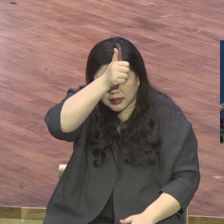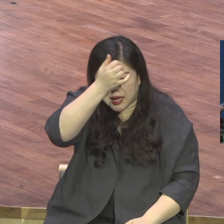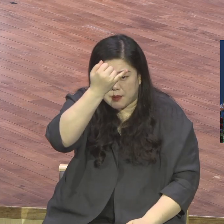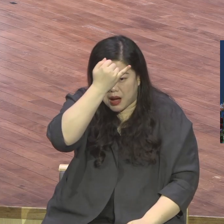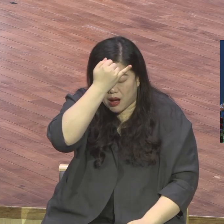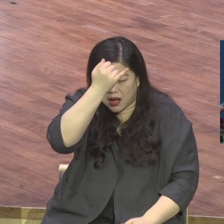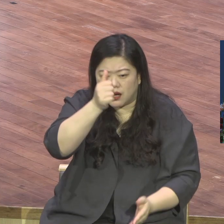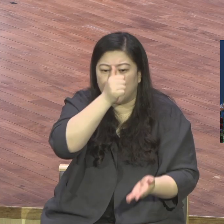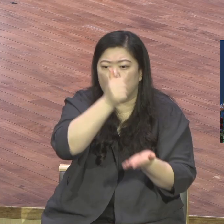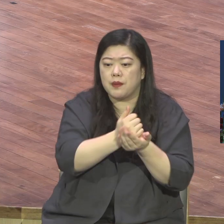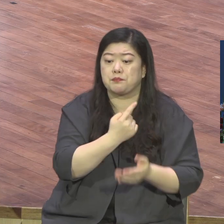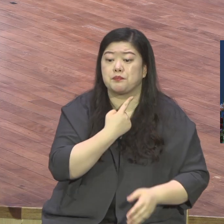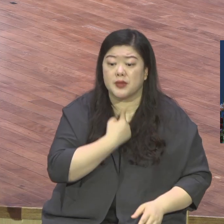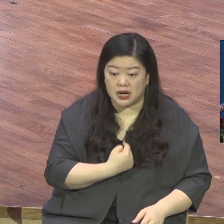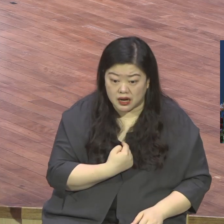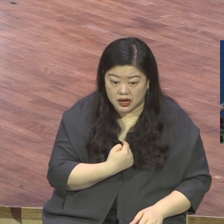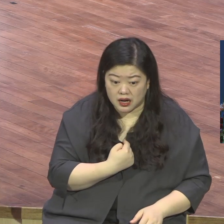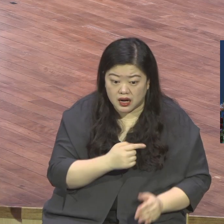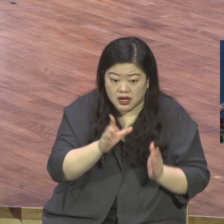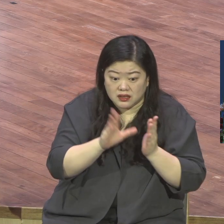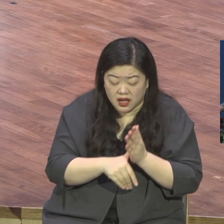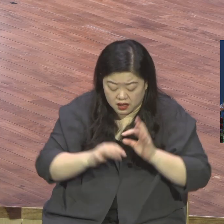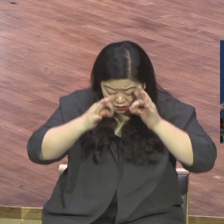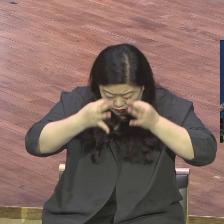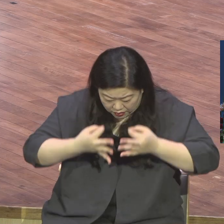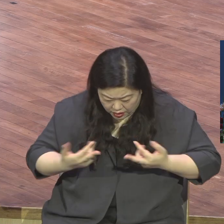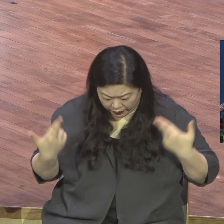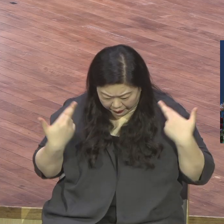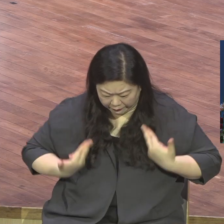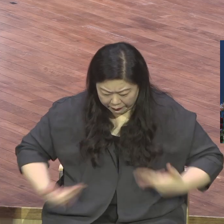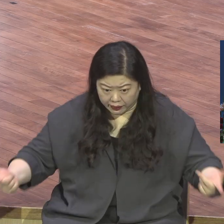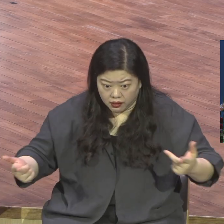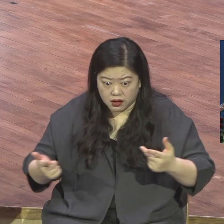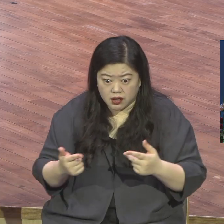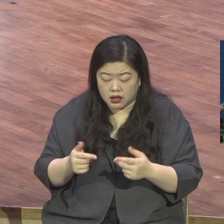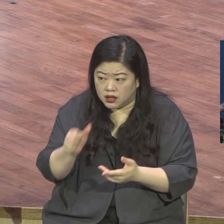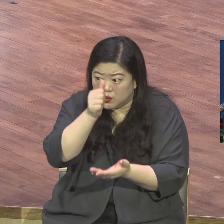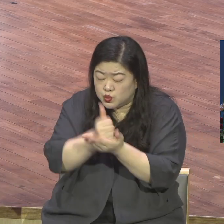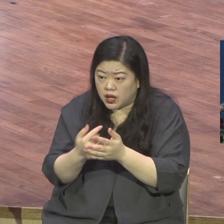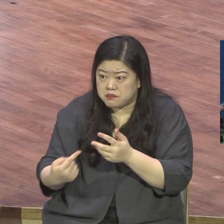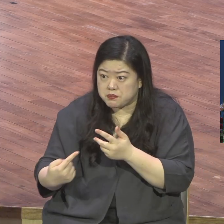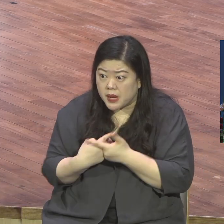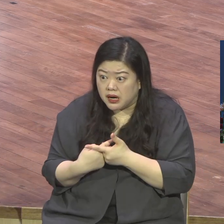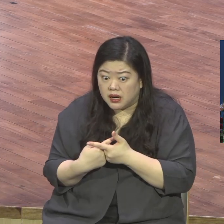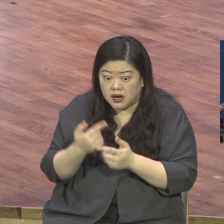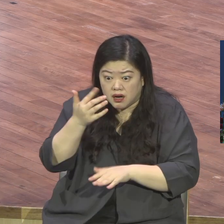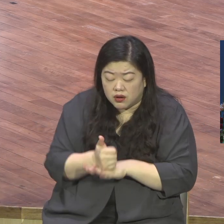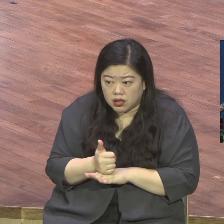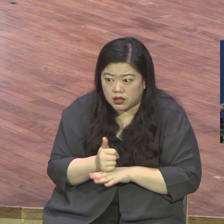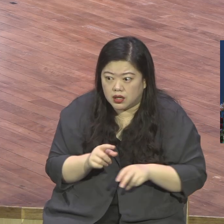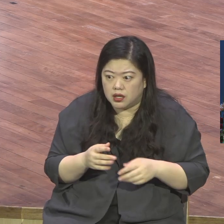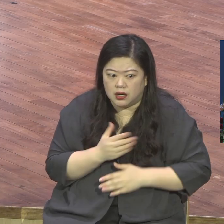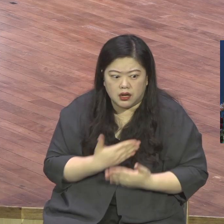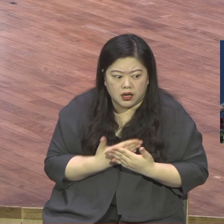놀라운 사랑으로 품어주셨어. 금단의 열매를 따먹고 죄 가운데 두려워서